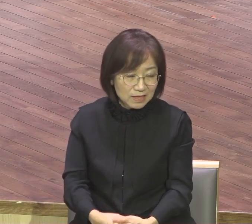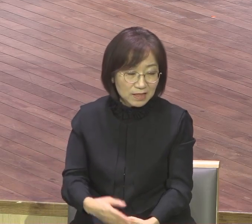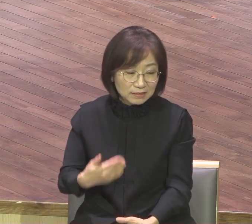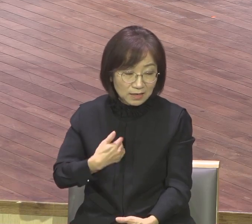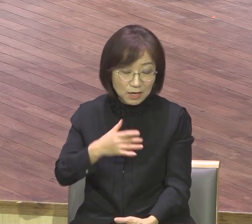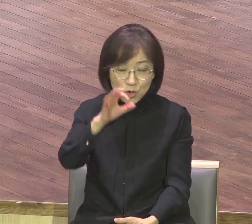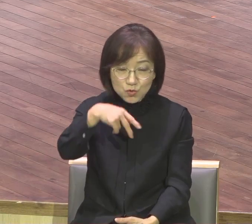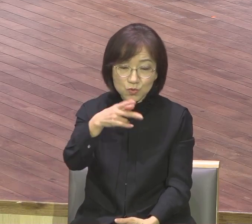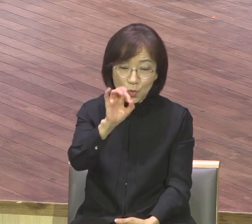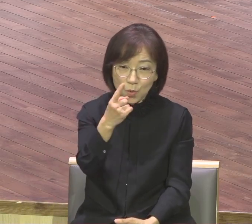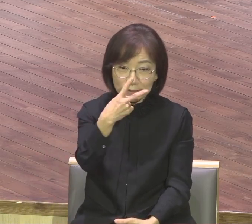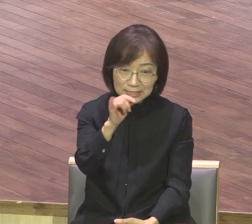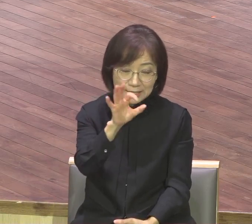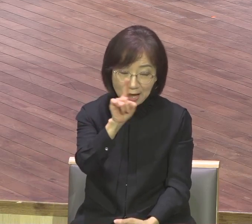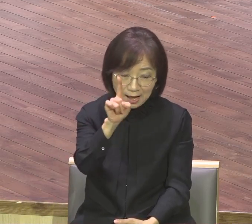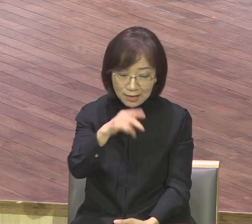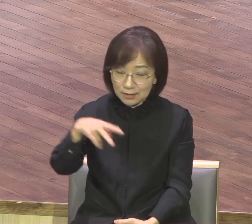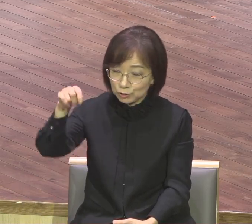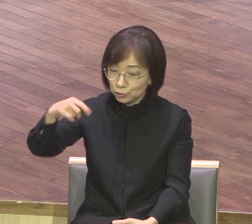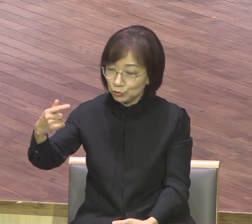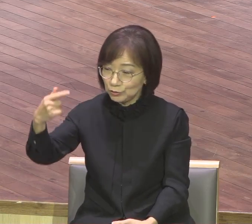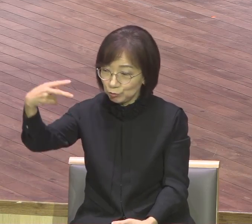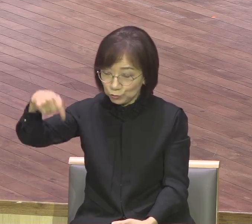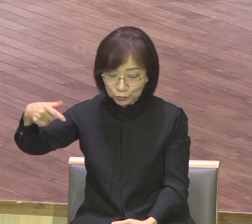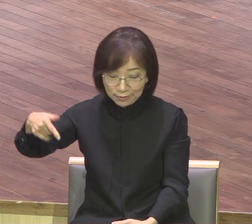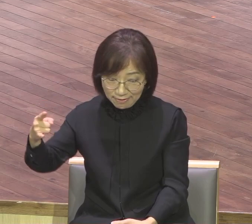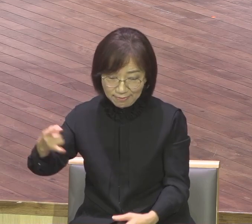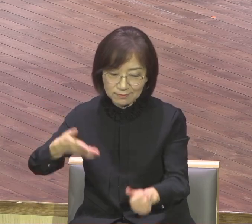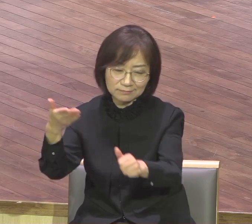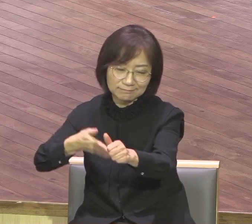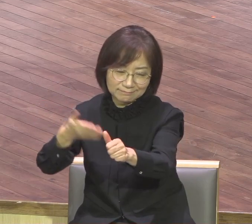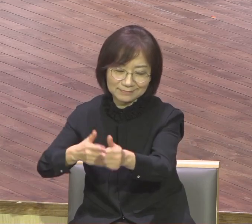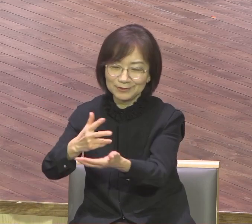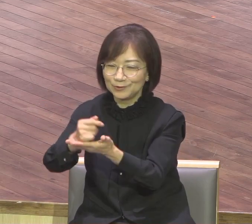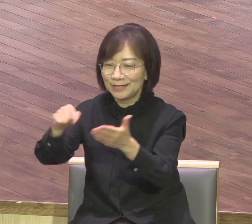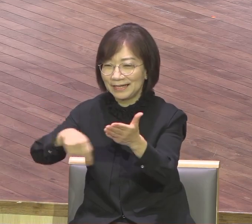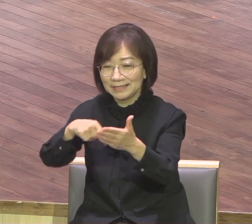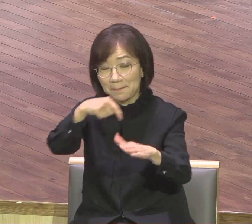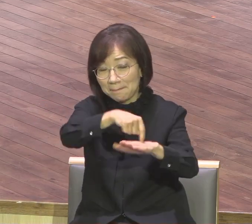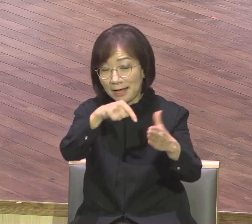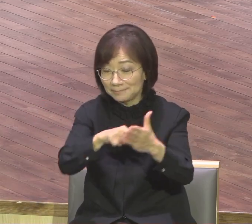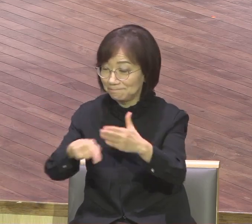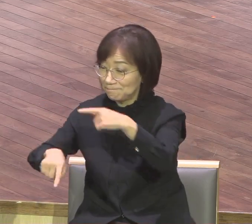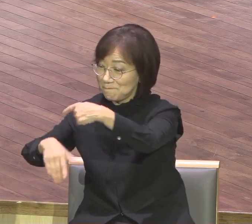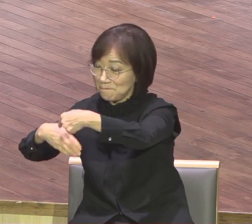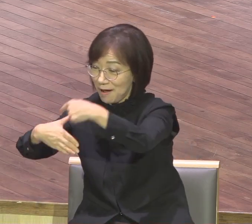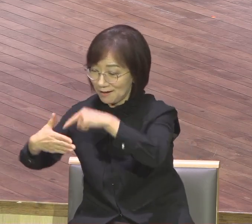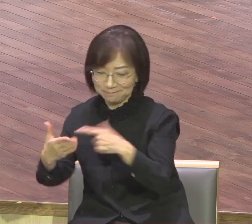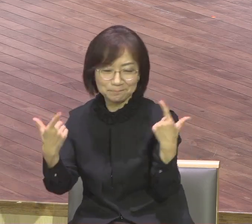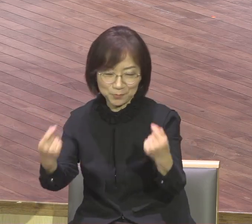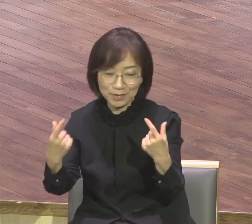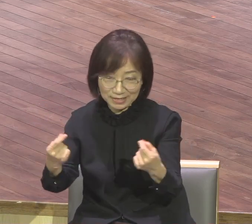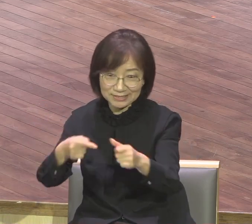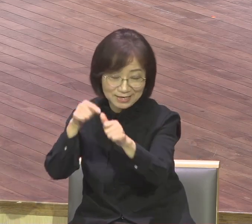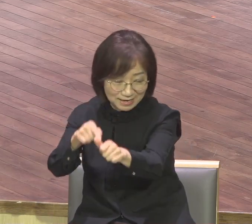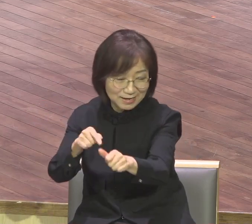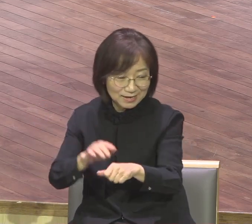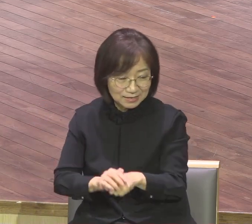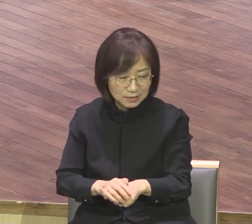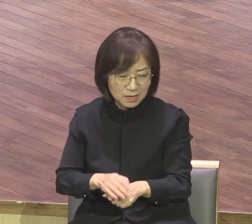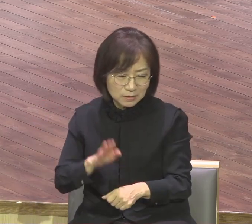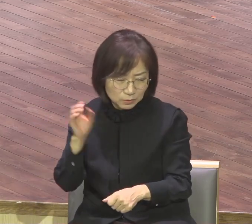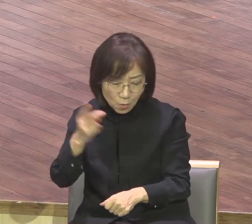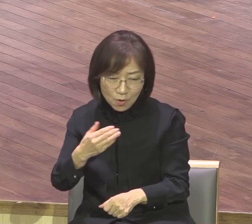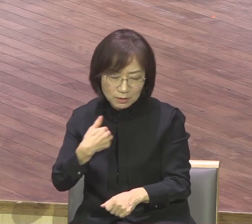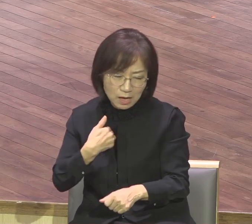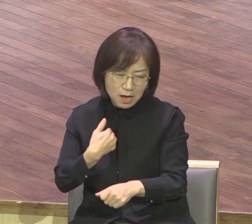내가 요디아를 권하고 순두개를 권하노니 주 안에서 같은 마음을 품으라. 또 참으로 나의